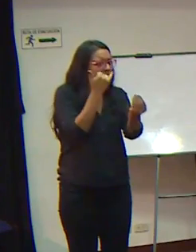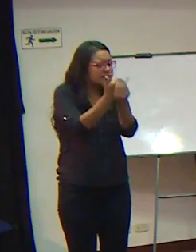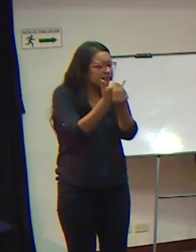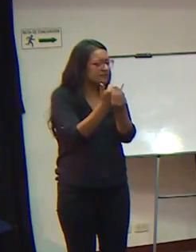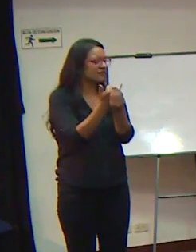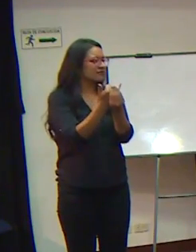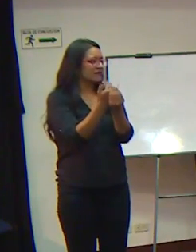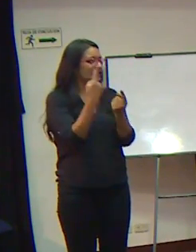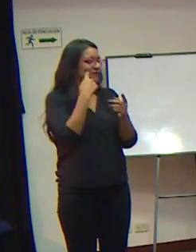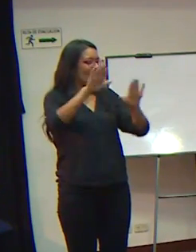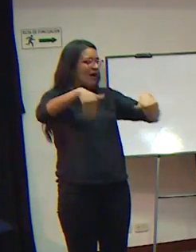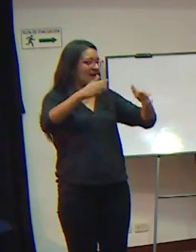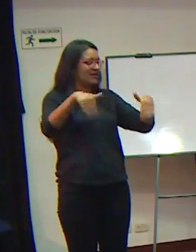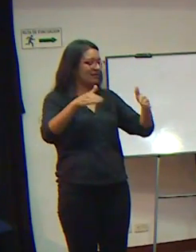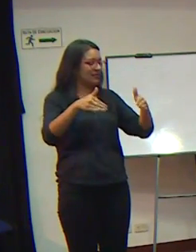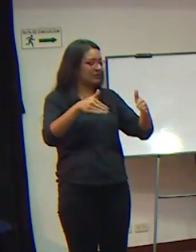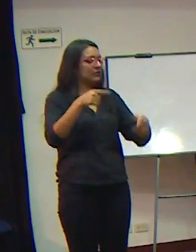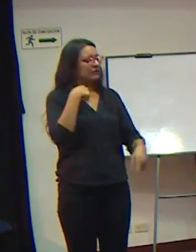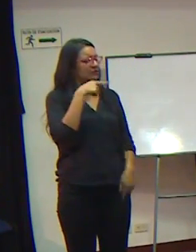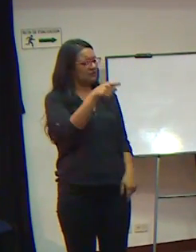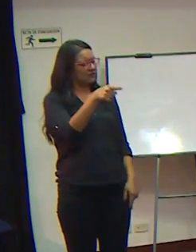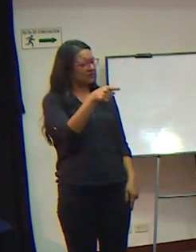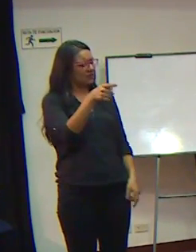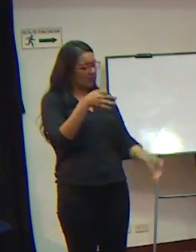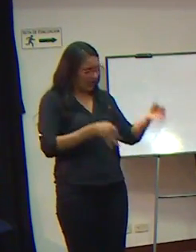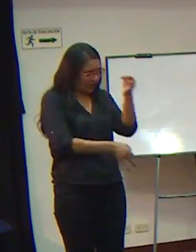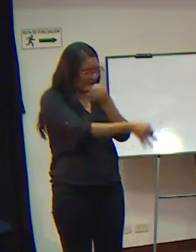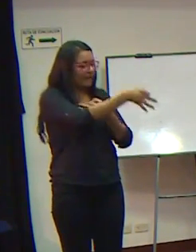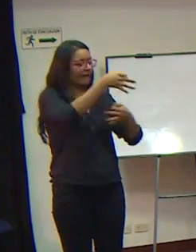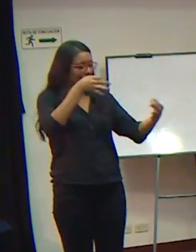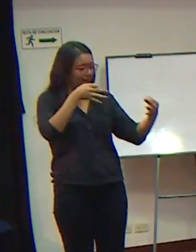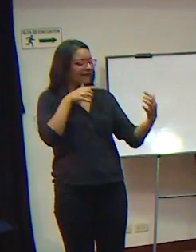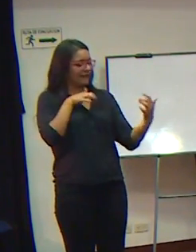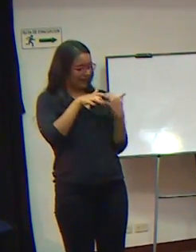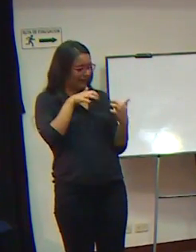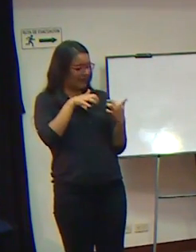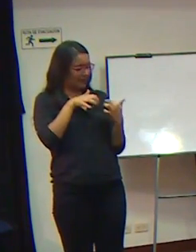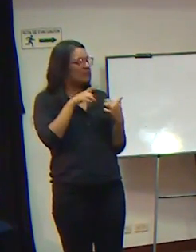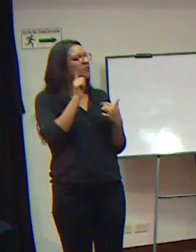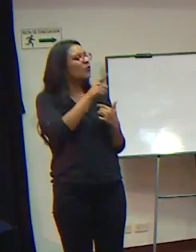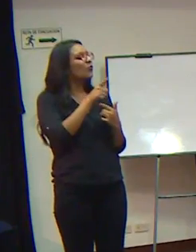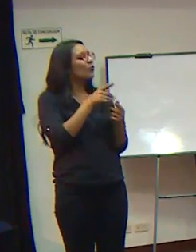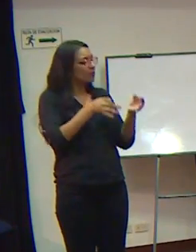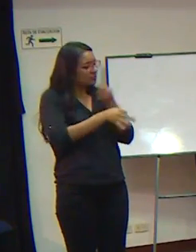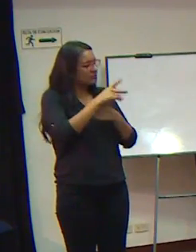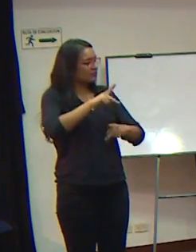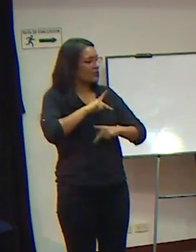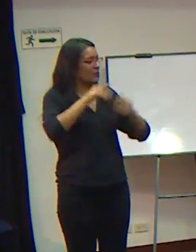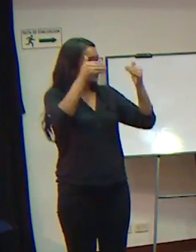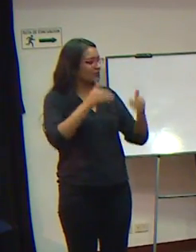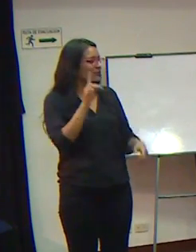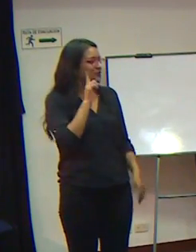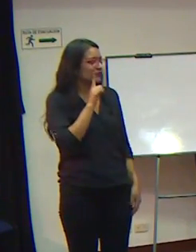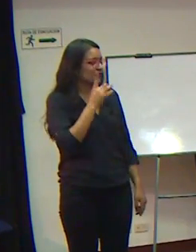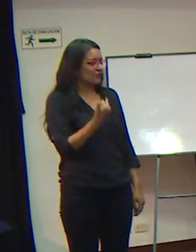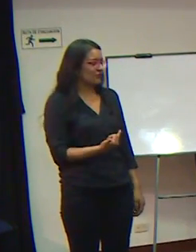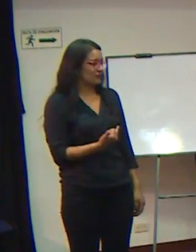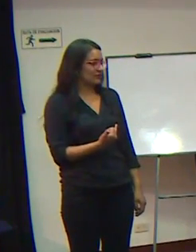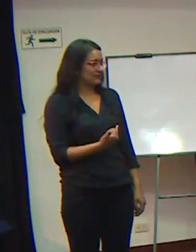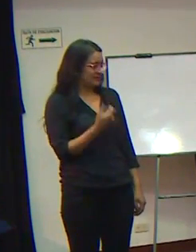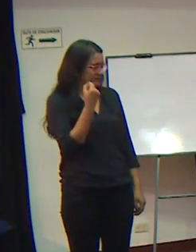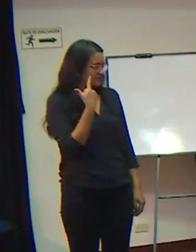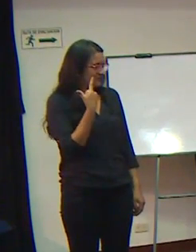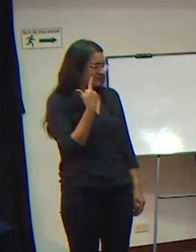sustancial no la tienen. Y esa es otra manera de vivirlo desde una condición propia como persona sorda,